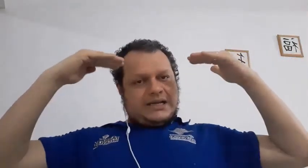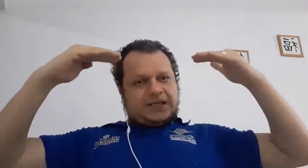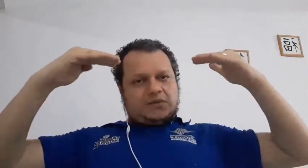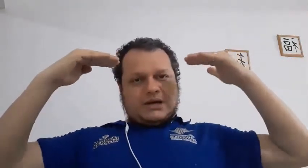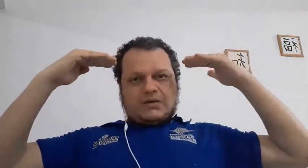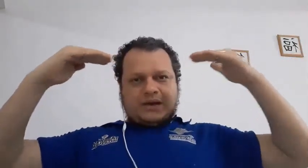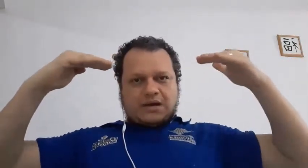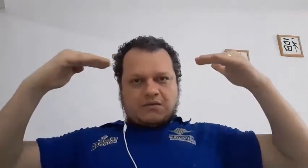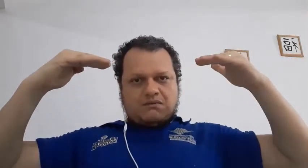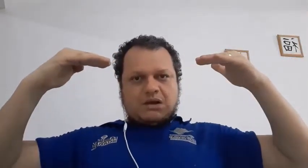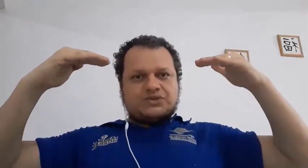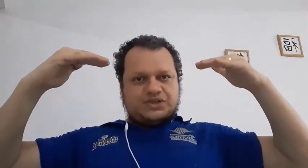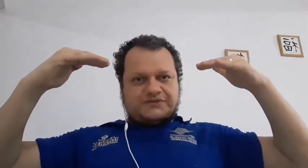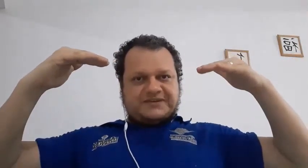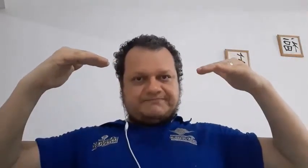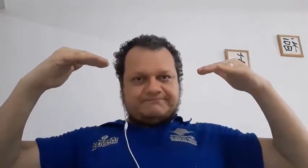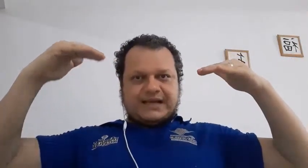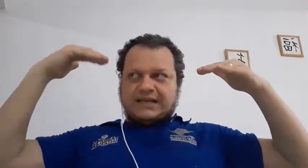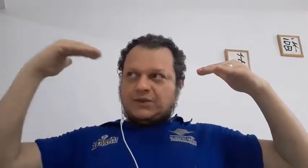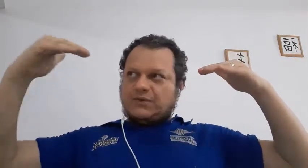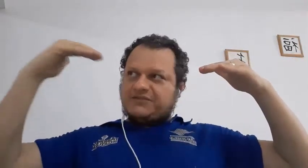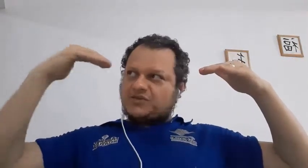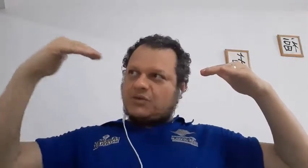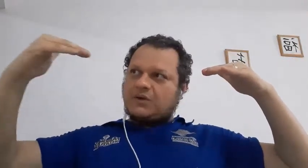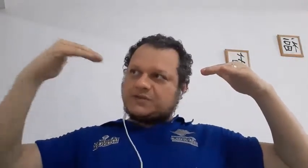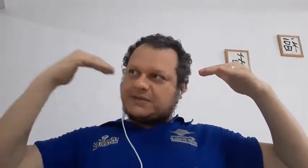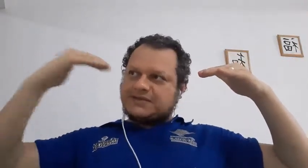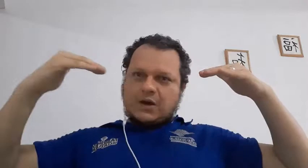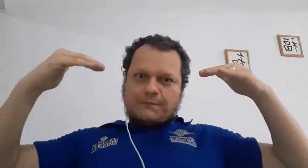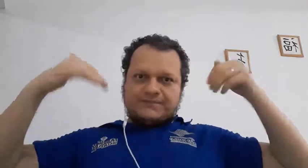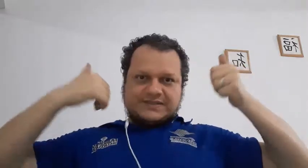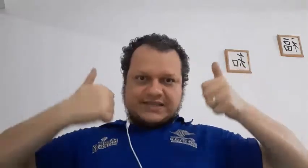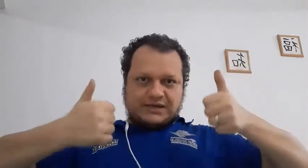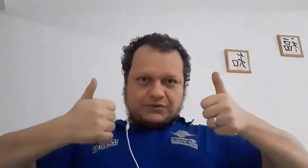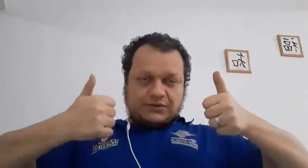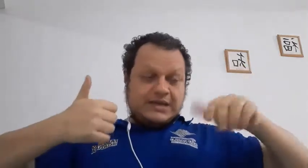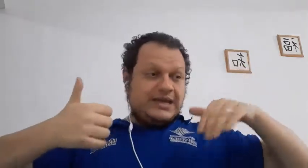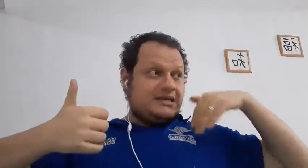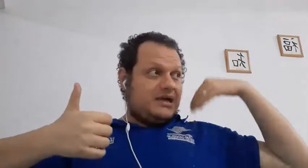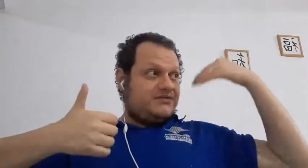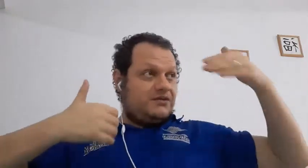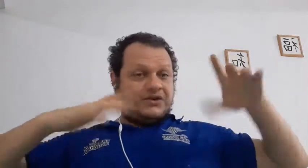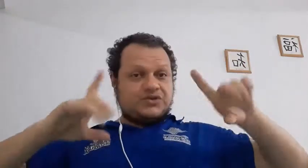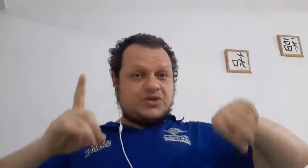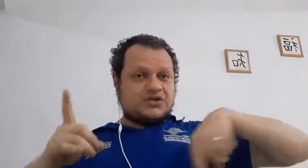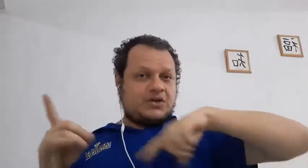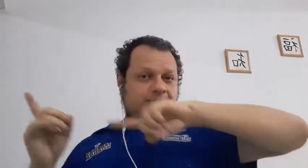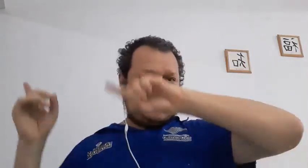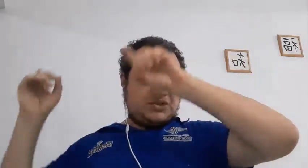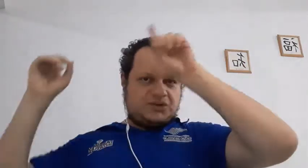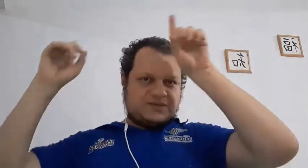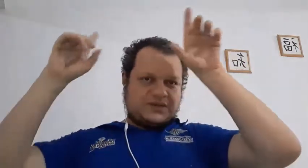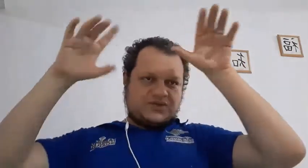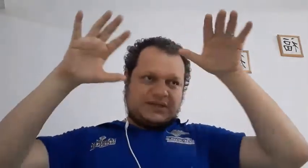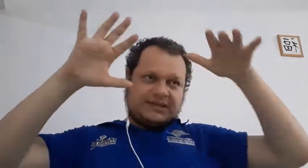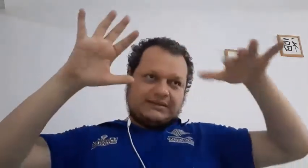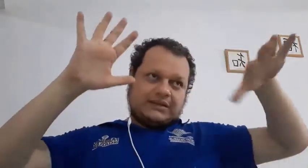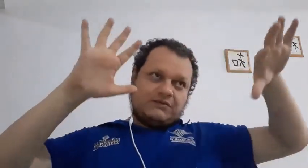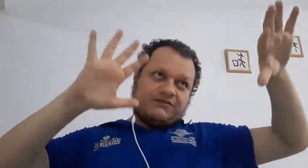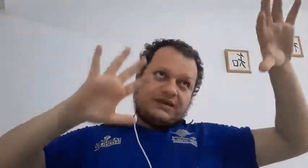língua oral auditiva, à língua visual espacial, certo? E aí veio vindo, só que somente nos anos 80, 90,